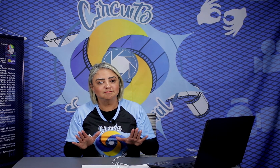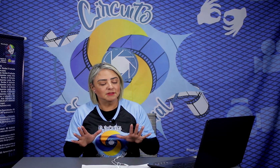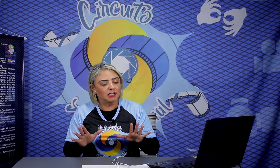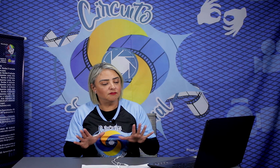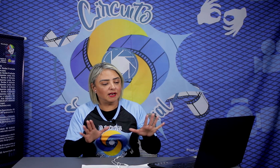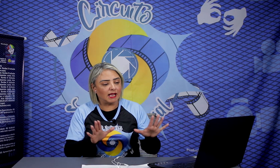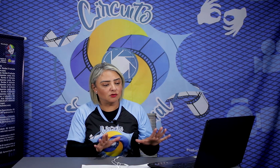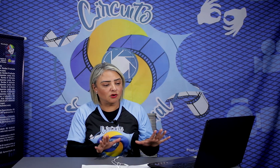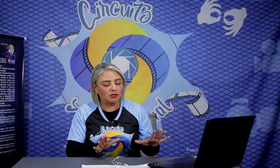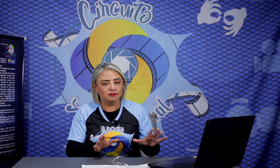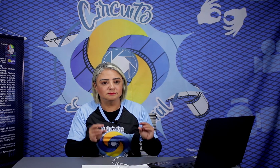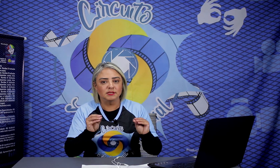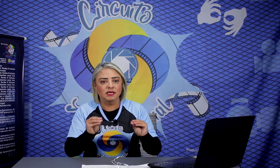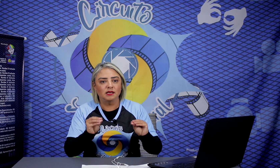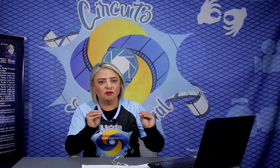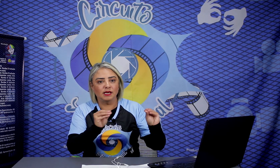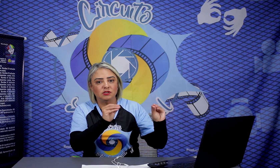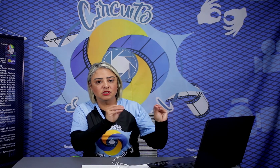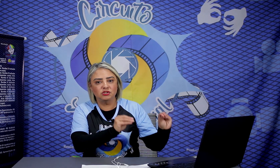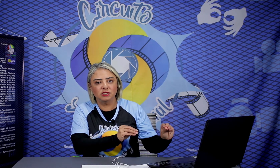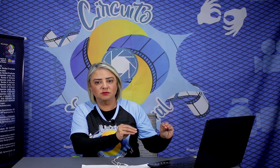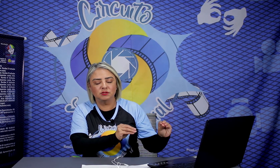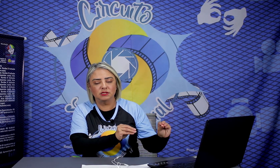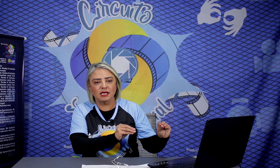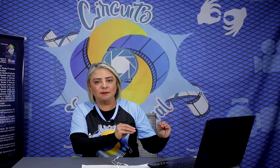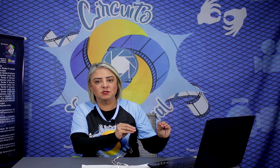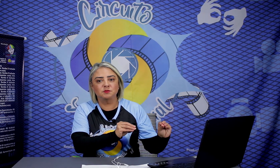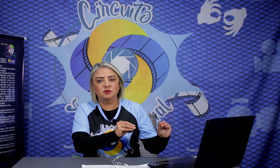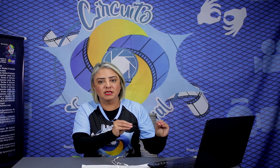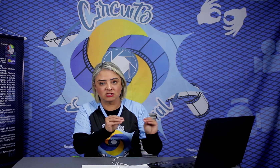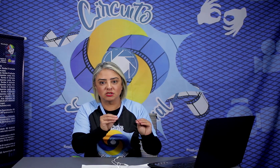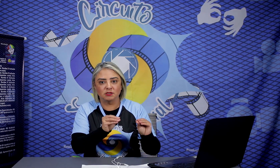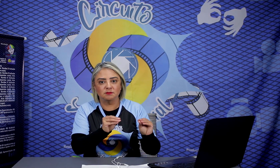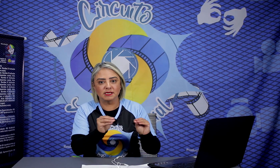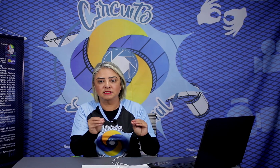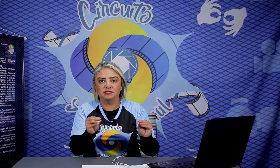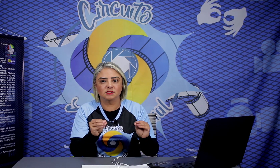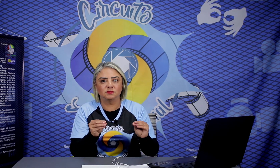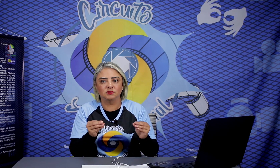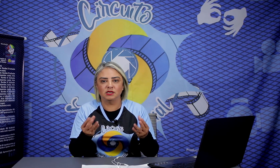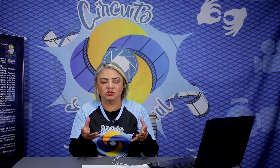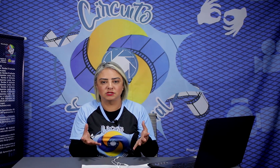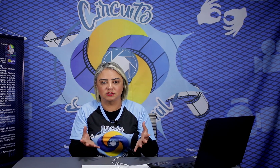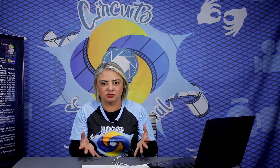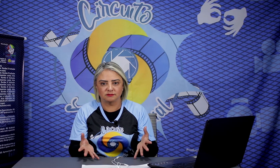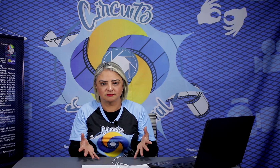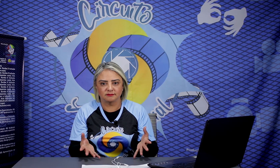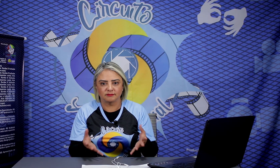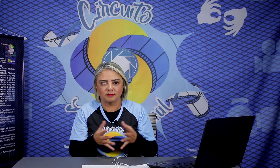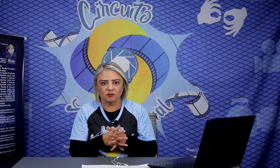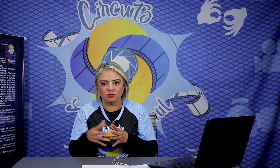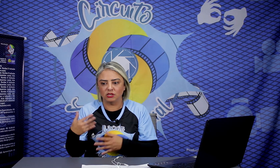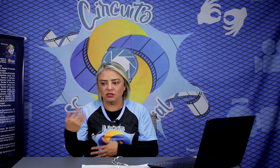e falaram, olha, eu quero que tire o intérprete porque está chamando mais atenção do que a gente, do que a